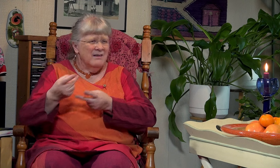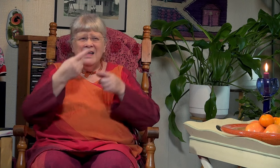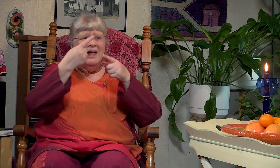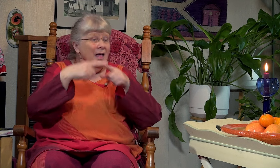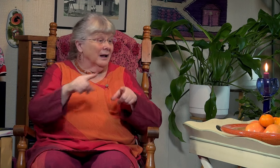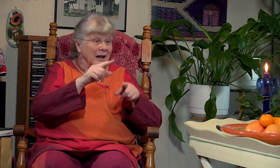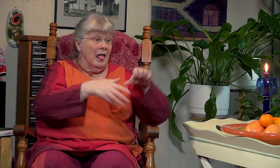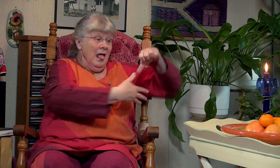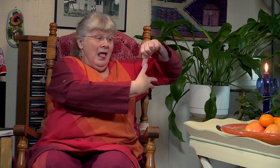hyvin samanlaisia.